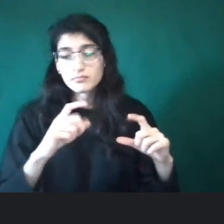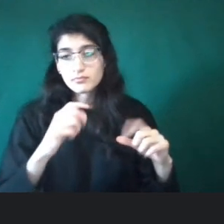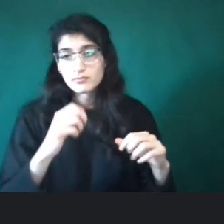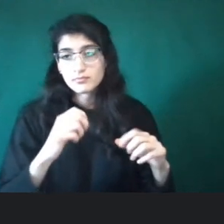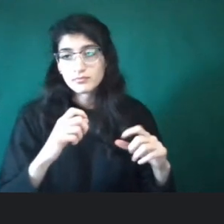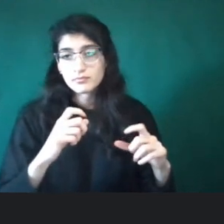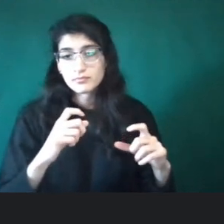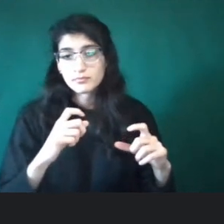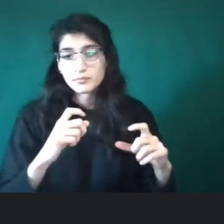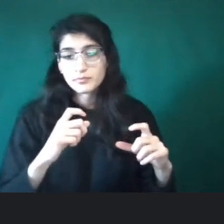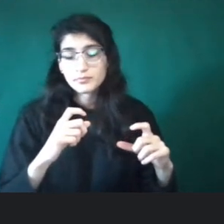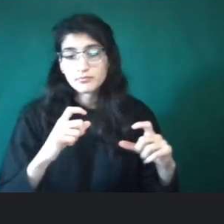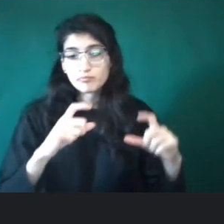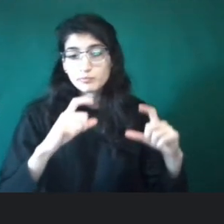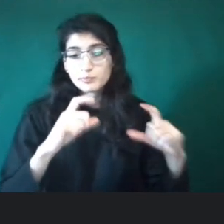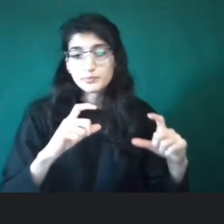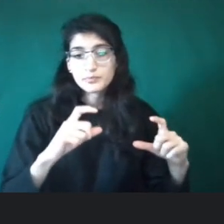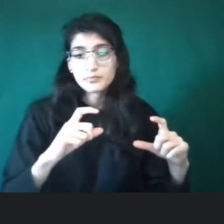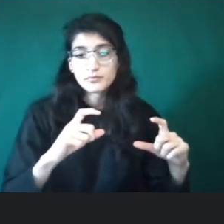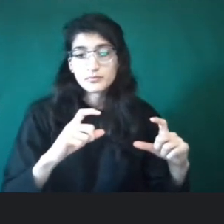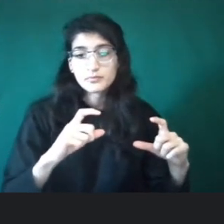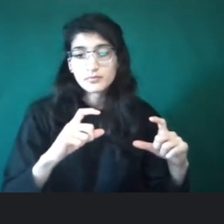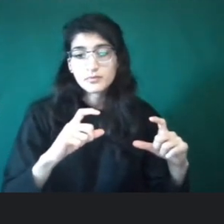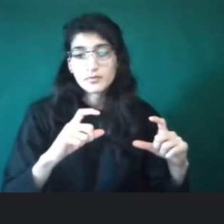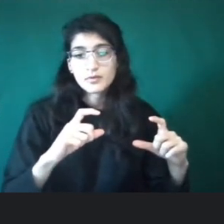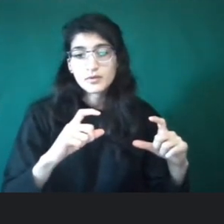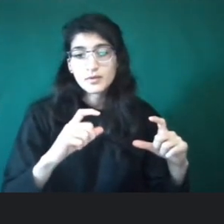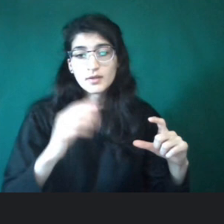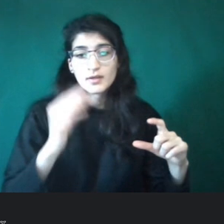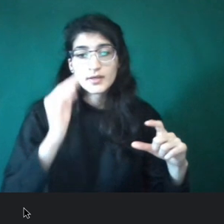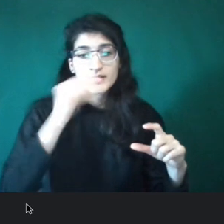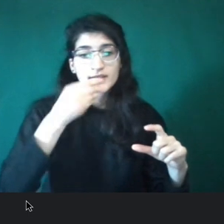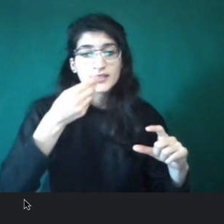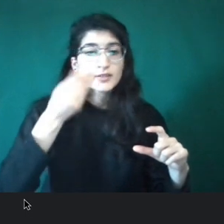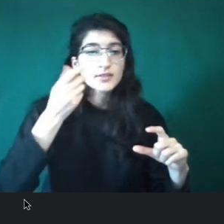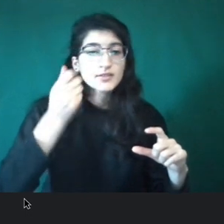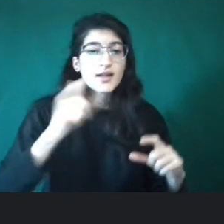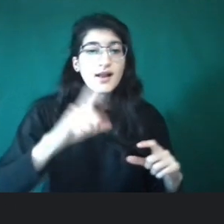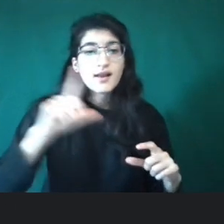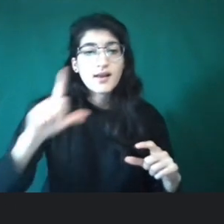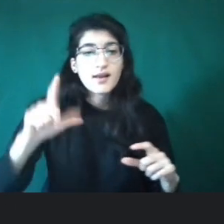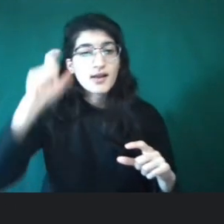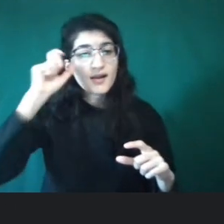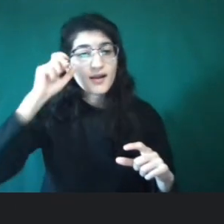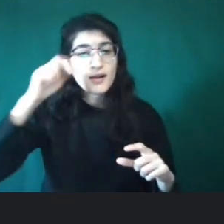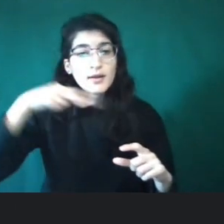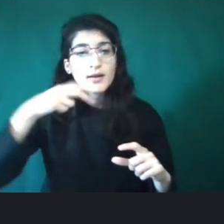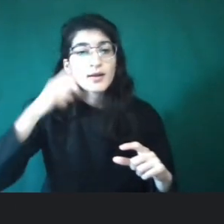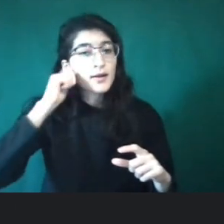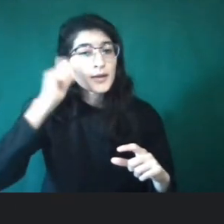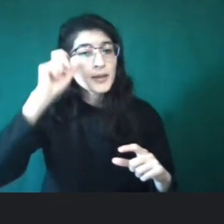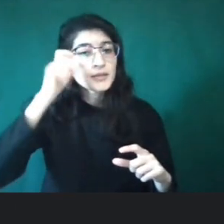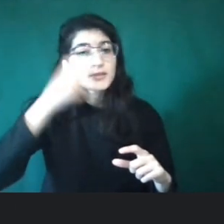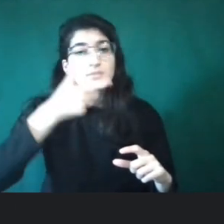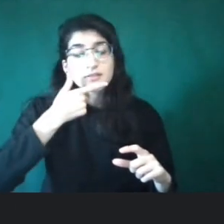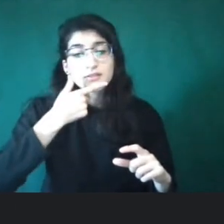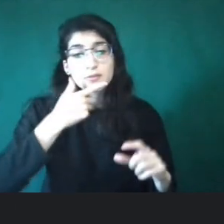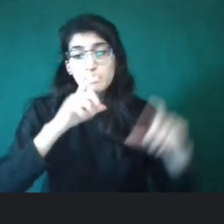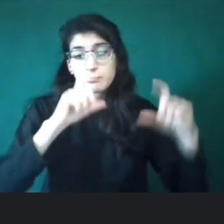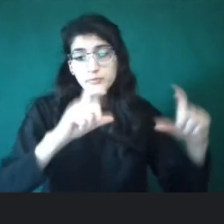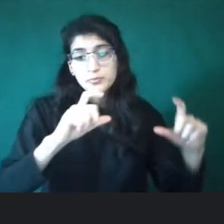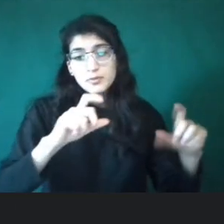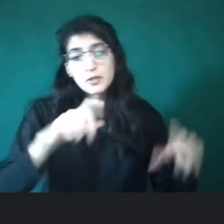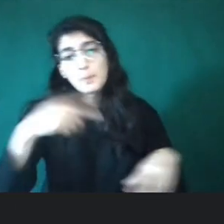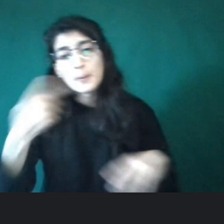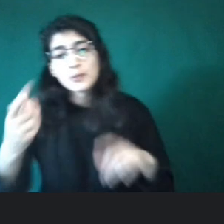Por un lado, y opportunities por el otro. Ahí está, ay, perdón, acá no se me pintó. Ahí está.